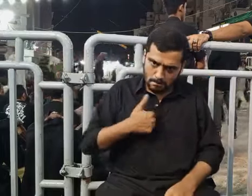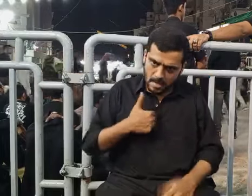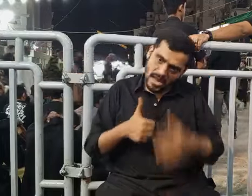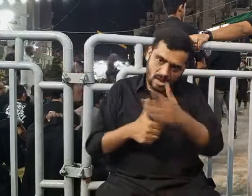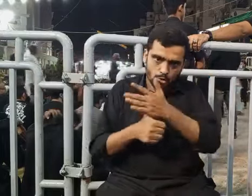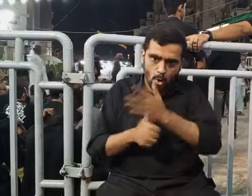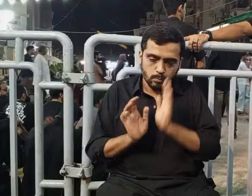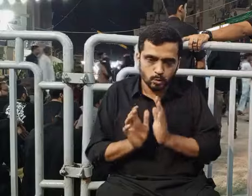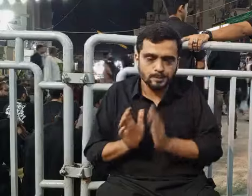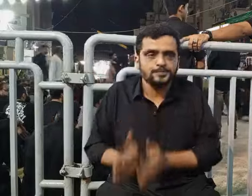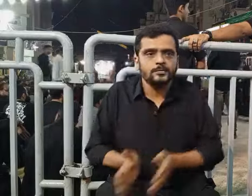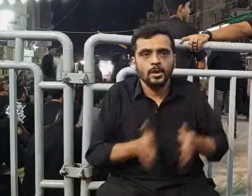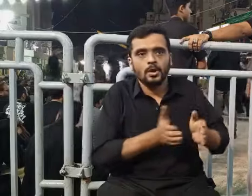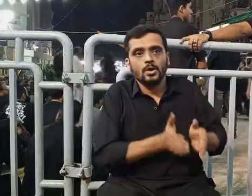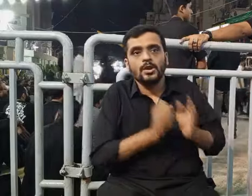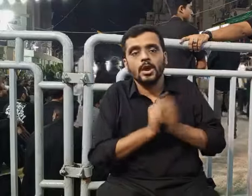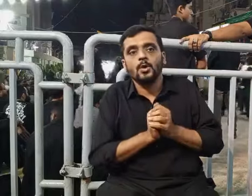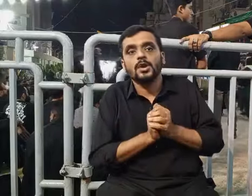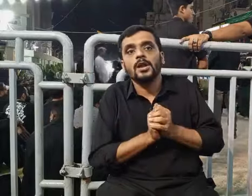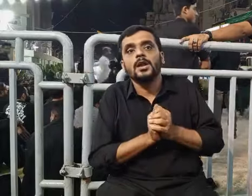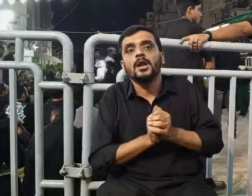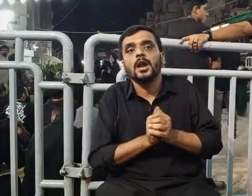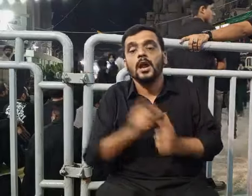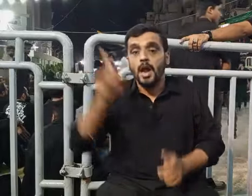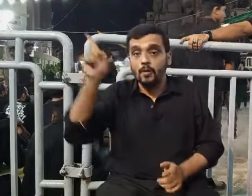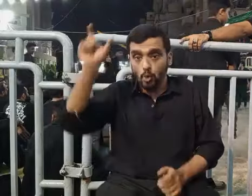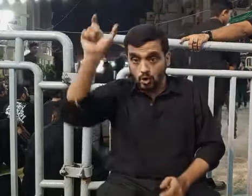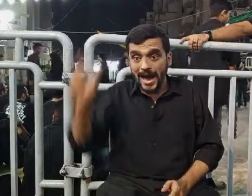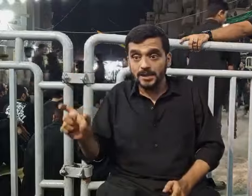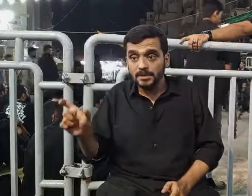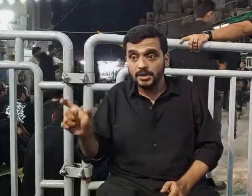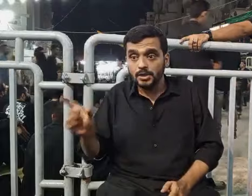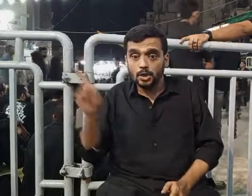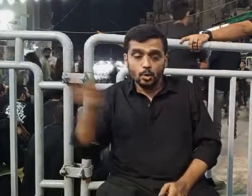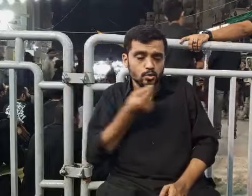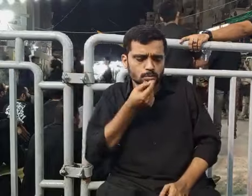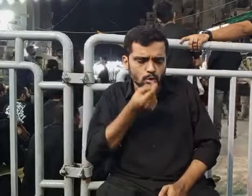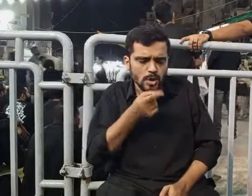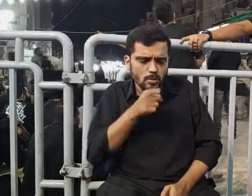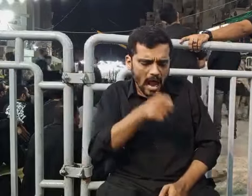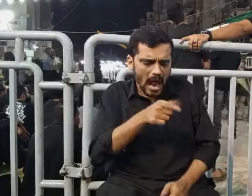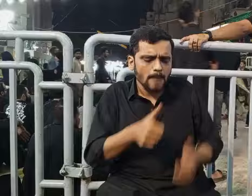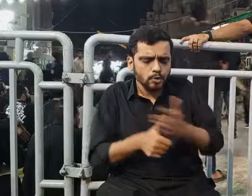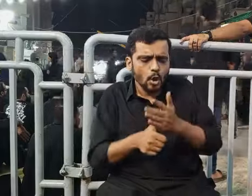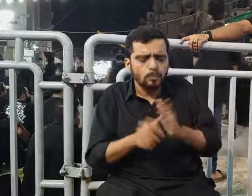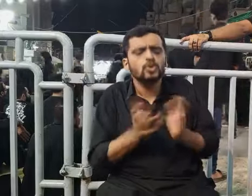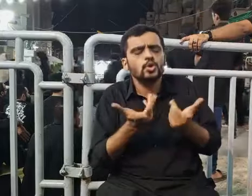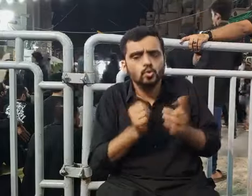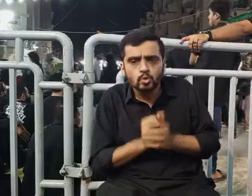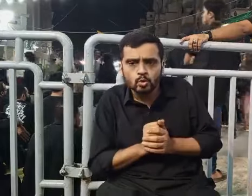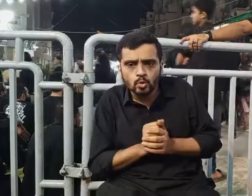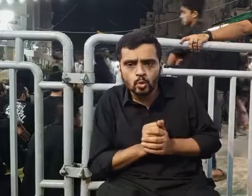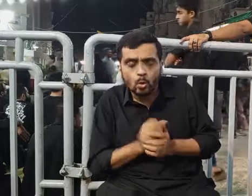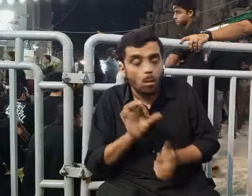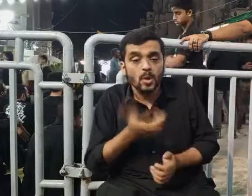اللہ کو. اچھا بس کسی بات کو پھر حدیث نے ایک بند میں لکھا وہ سوال کا ساتھ تھا کہ ان کے